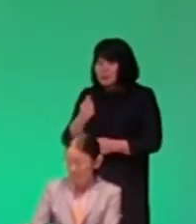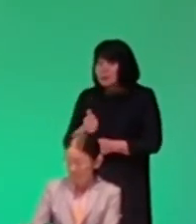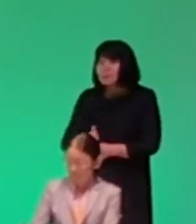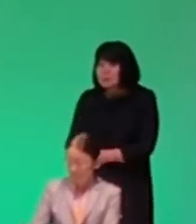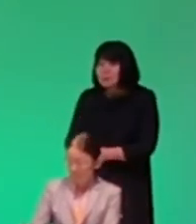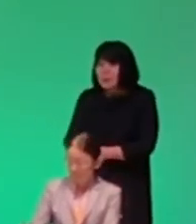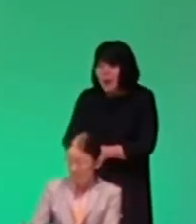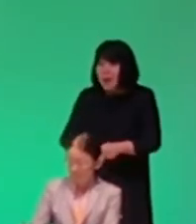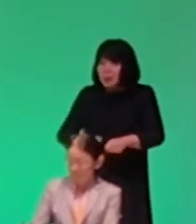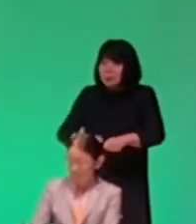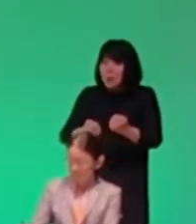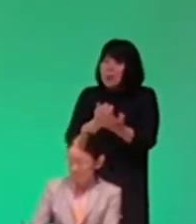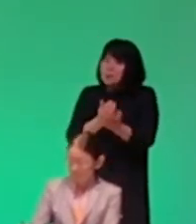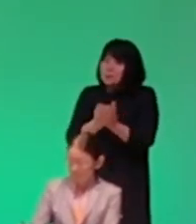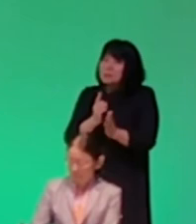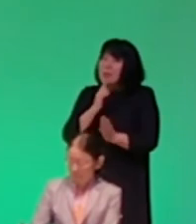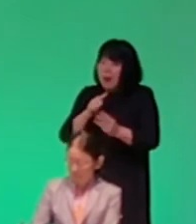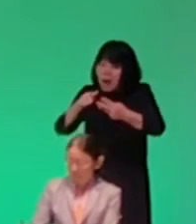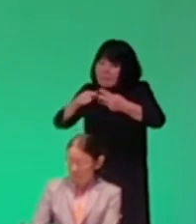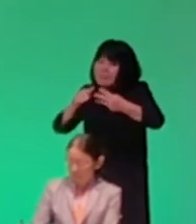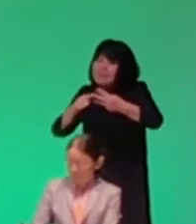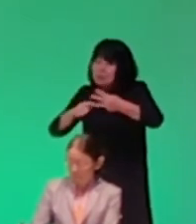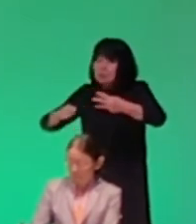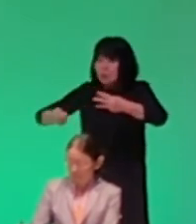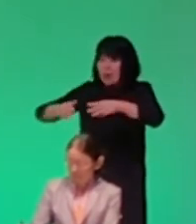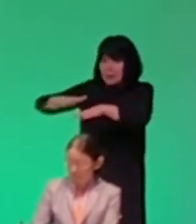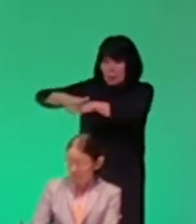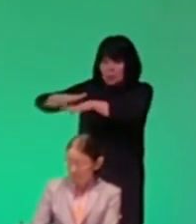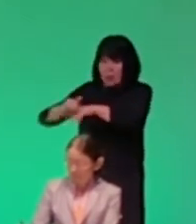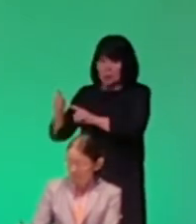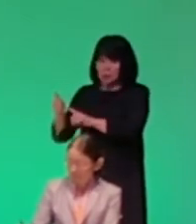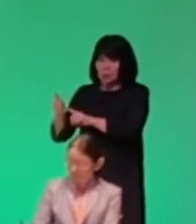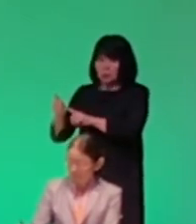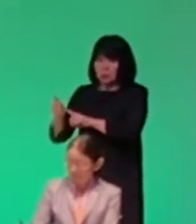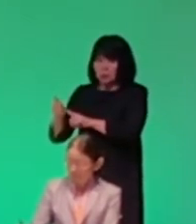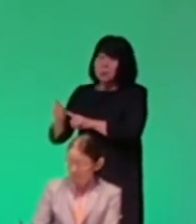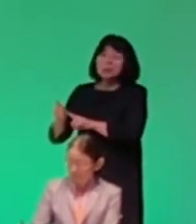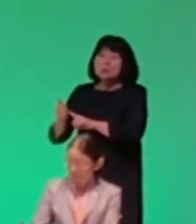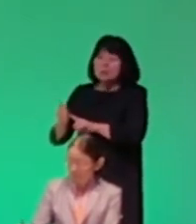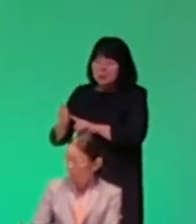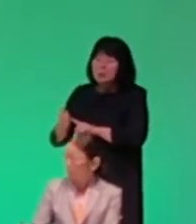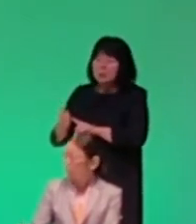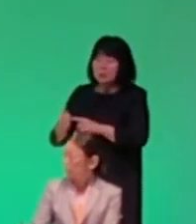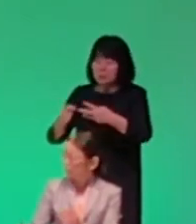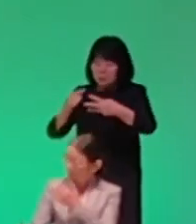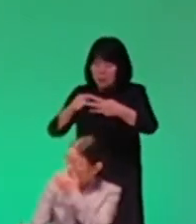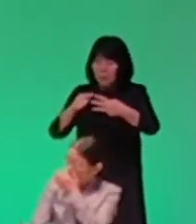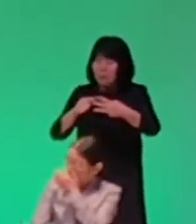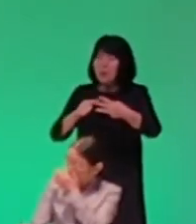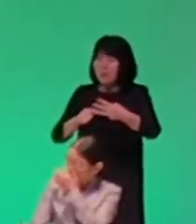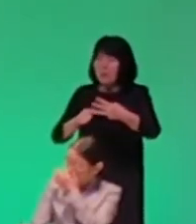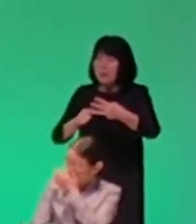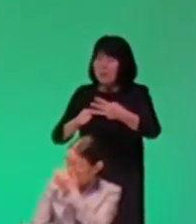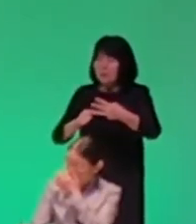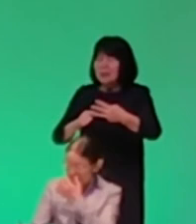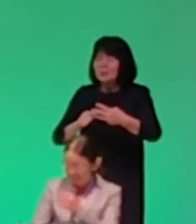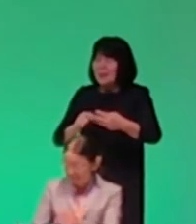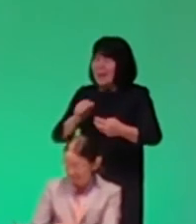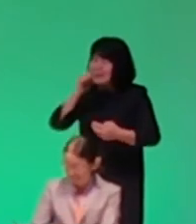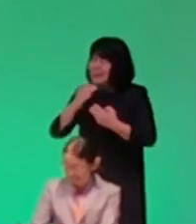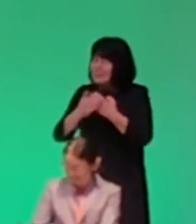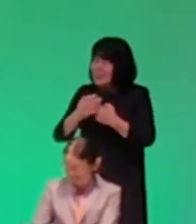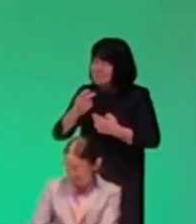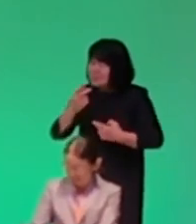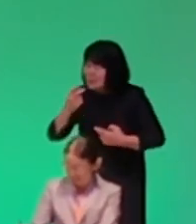っき障害の種類って言ったけど3つも障害があって、まあ、それ言うとどれもこれもだからいいとこが見つからないぐら